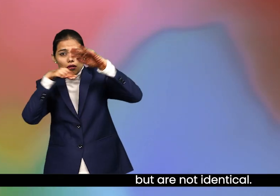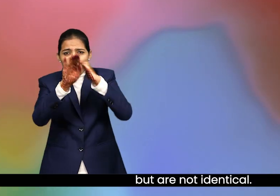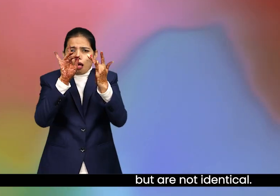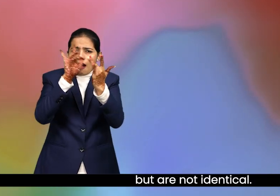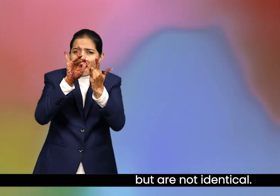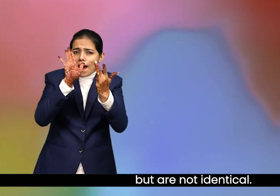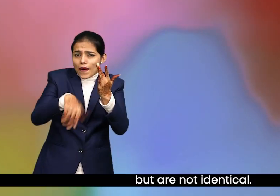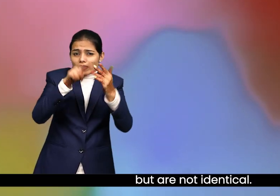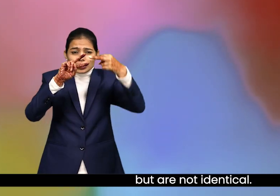மாதிரியாக இருக்காது. identical.